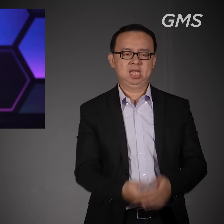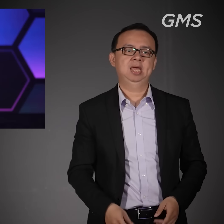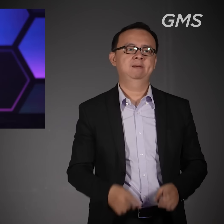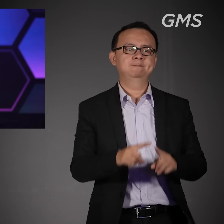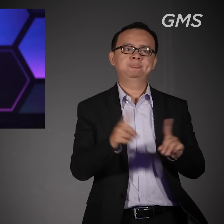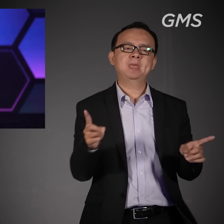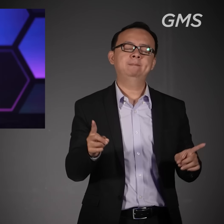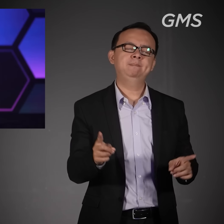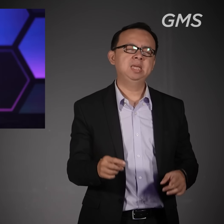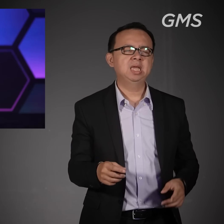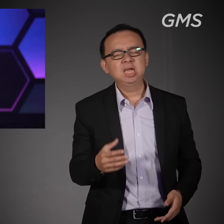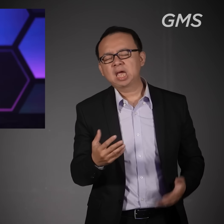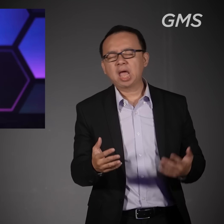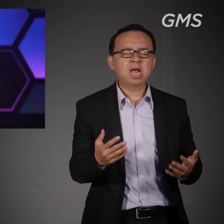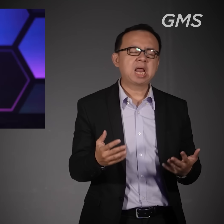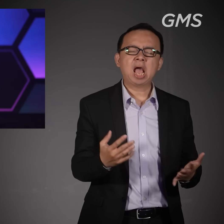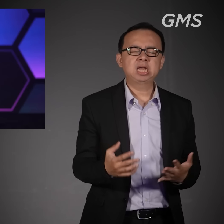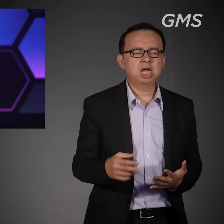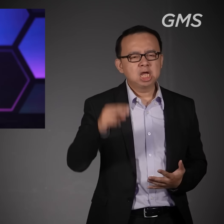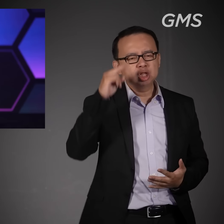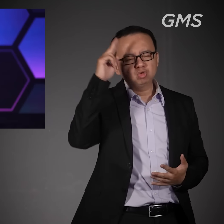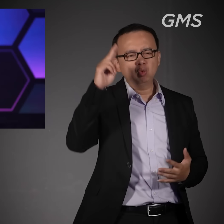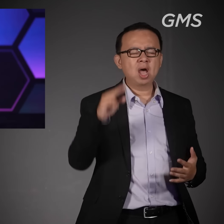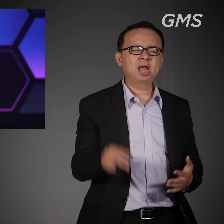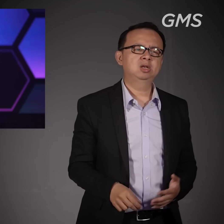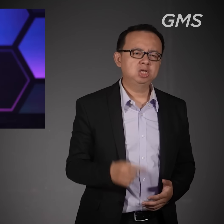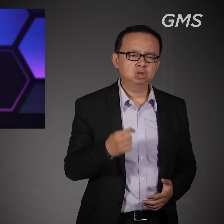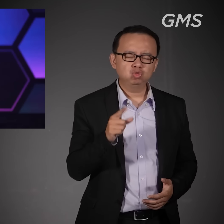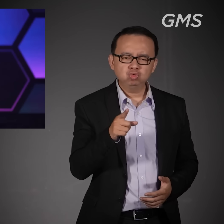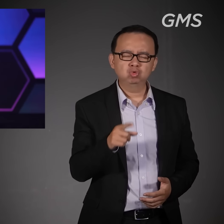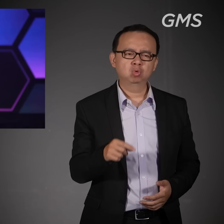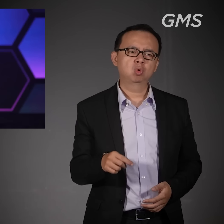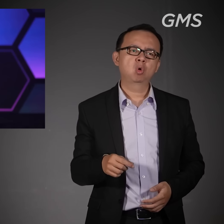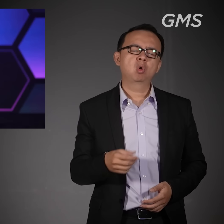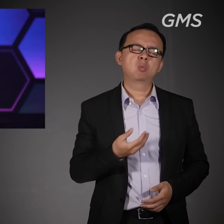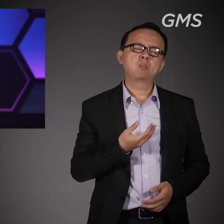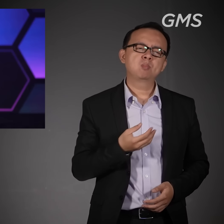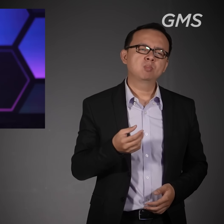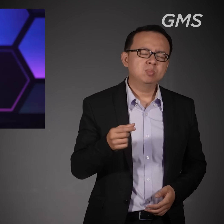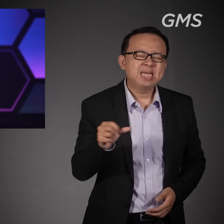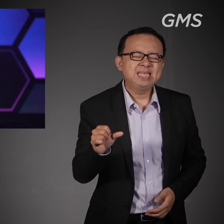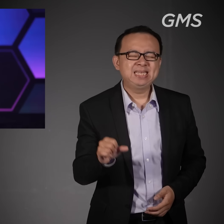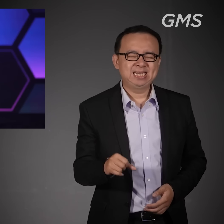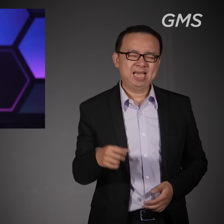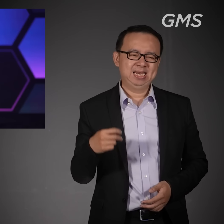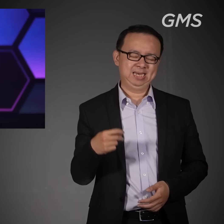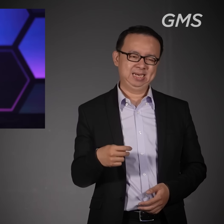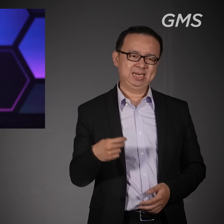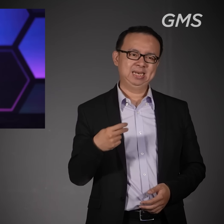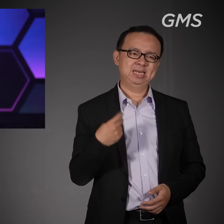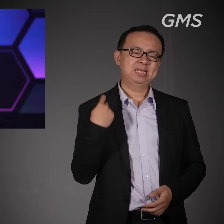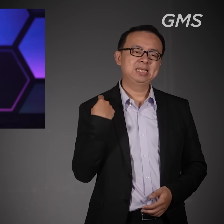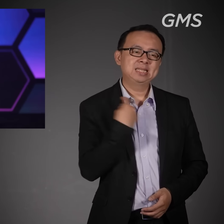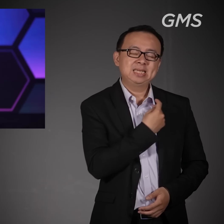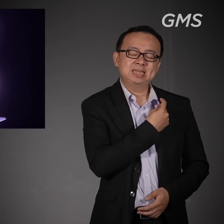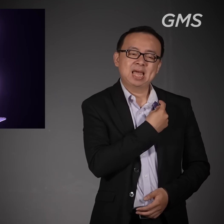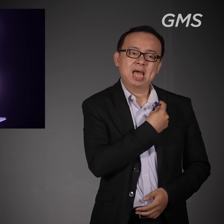dirinya membutuhkan sesuatu untuk menguji iman kita, apakah kita bayi rohani atau